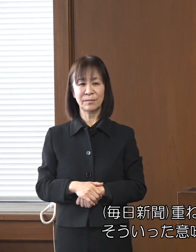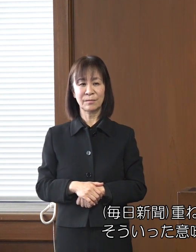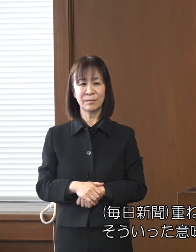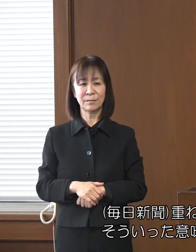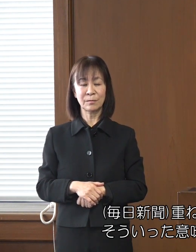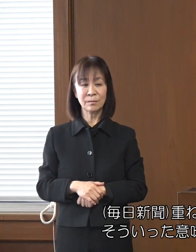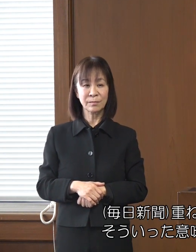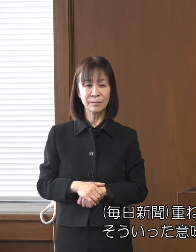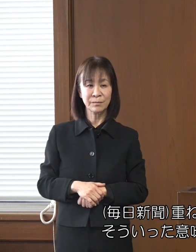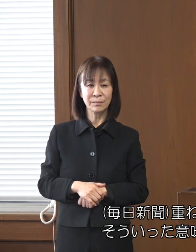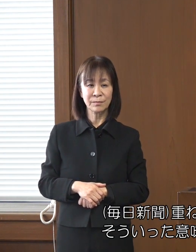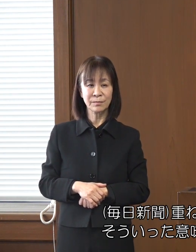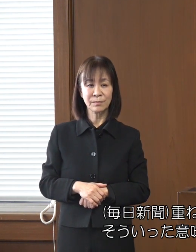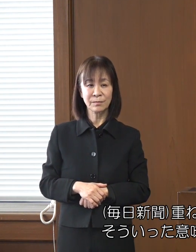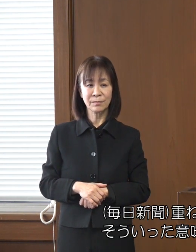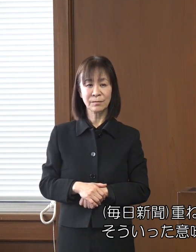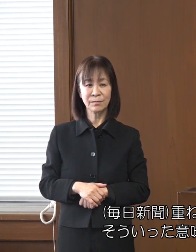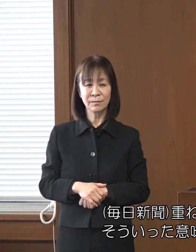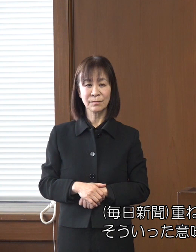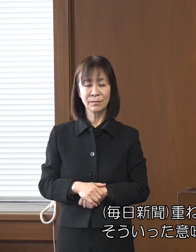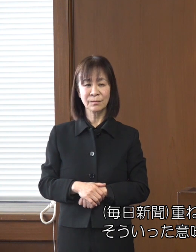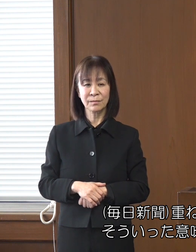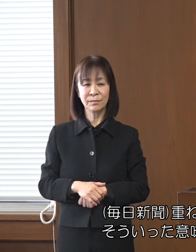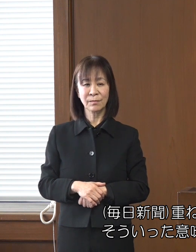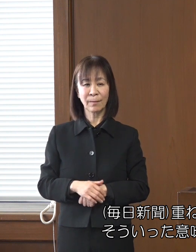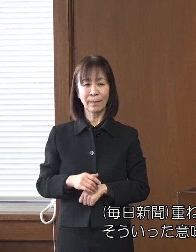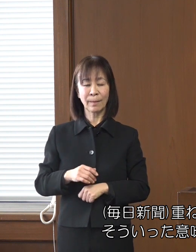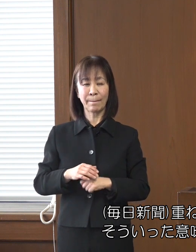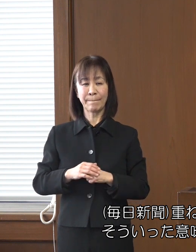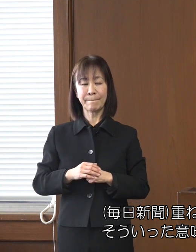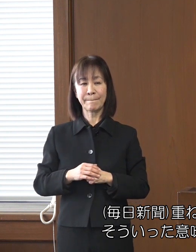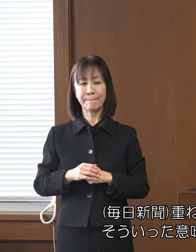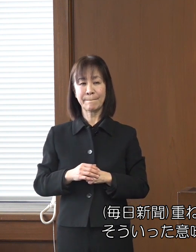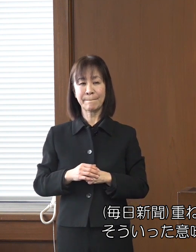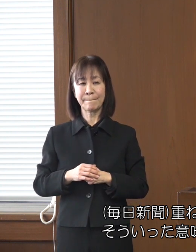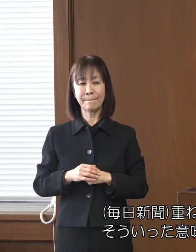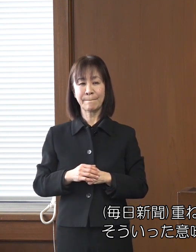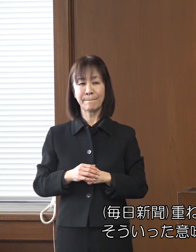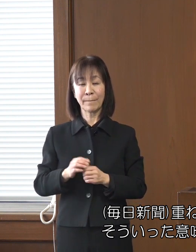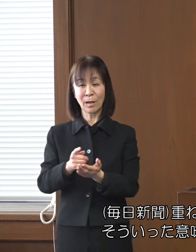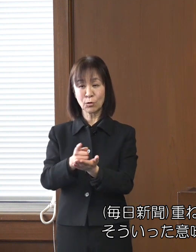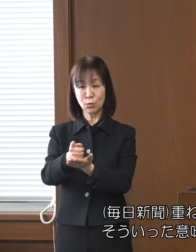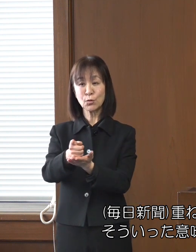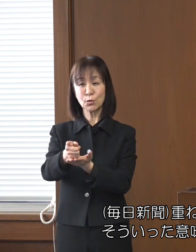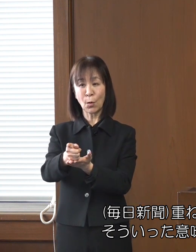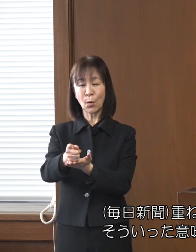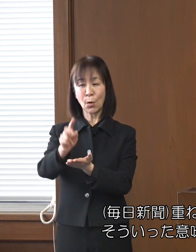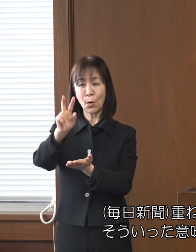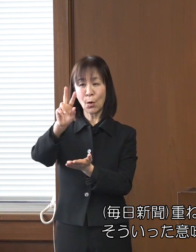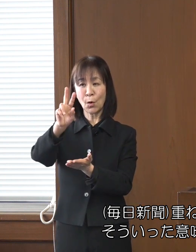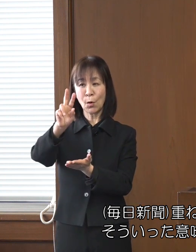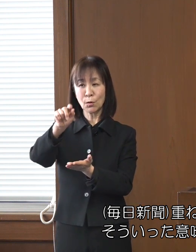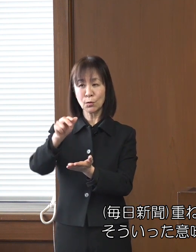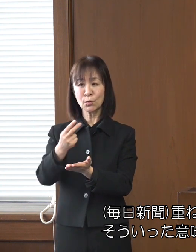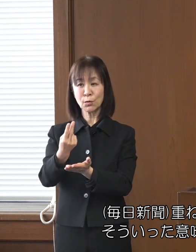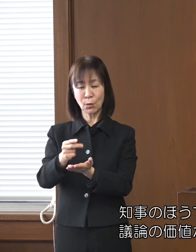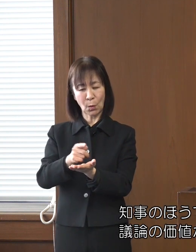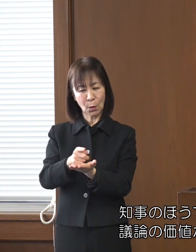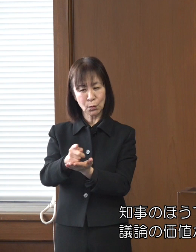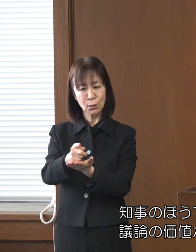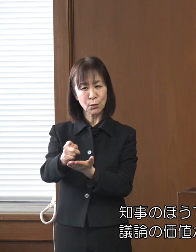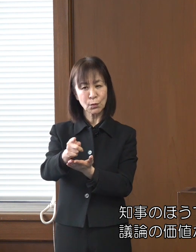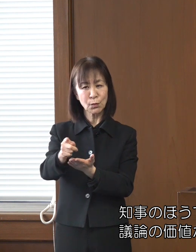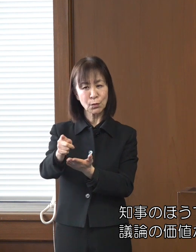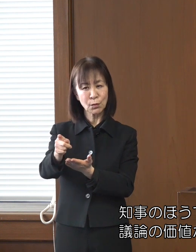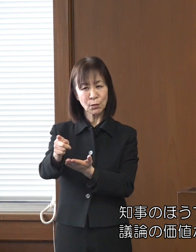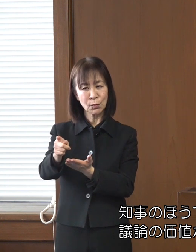重ねてなんですけれども、まあ、そういった意味でそのルート自体 の, その評価ですね、まあ、知